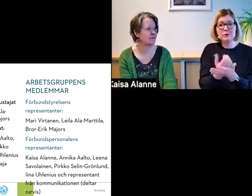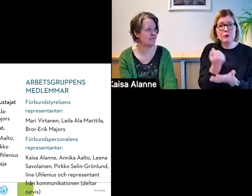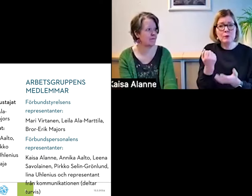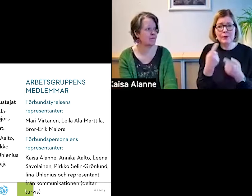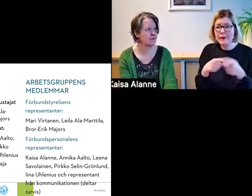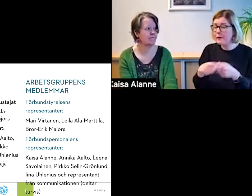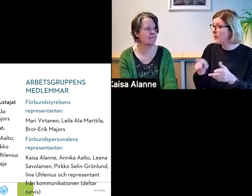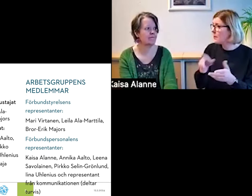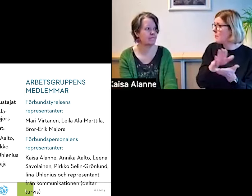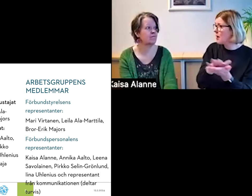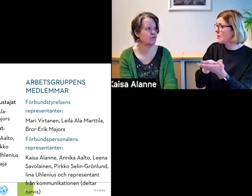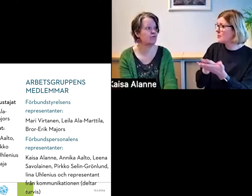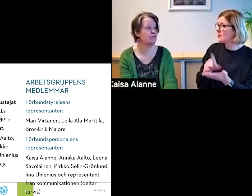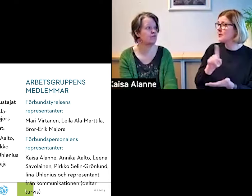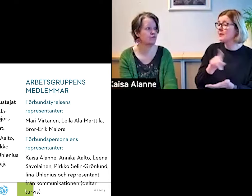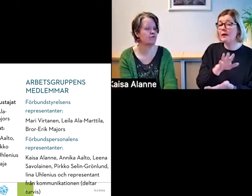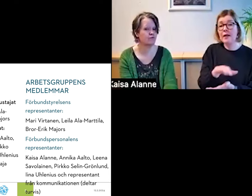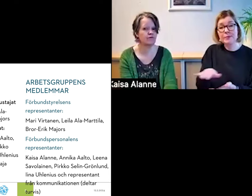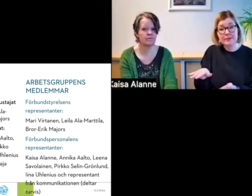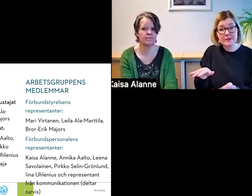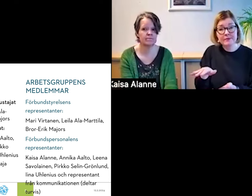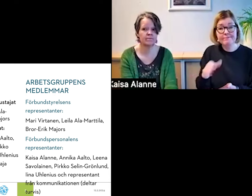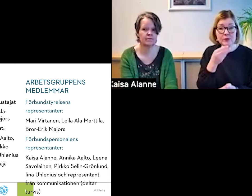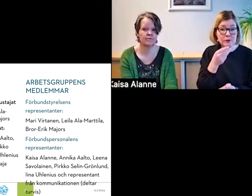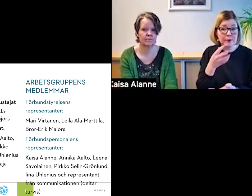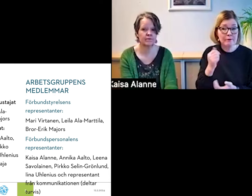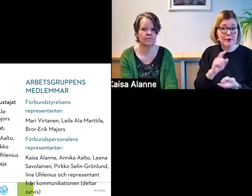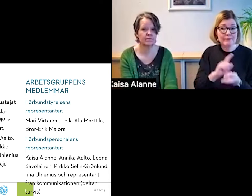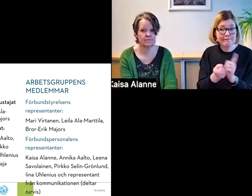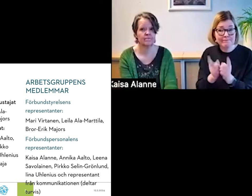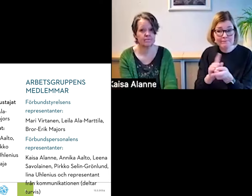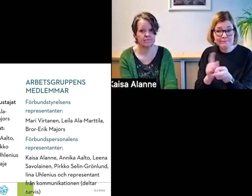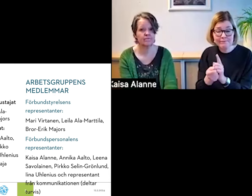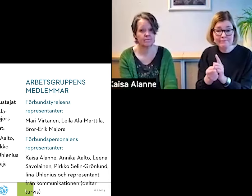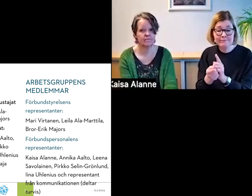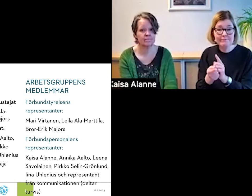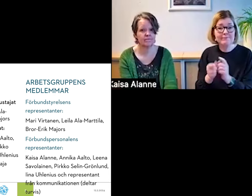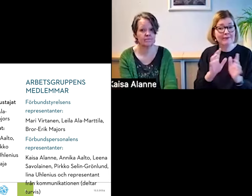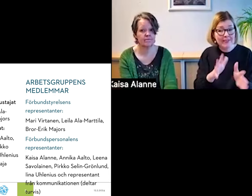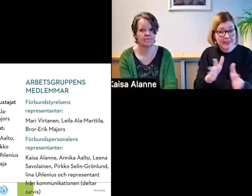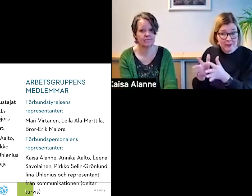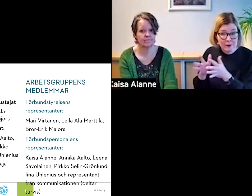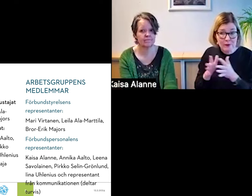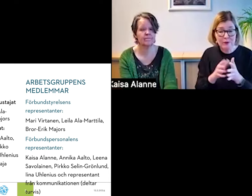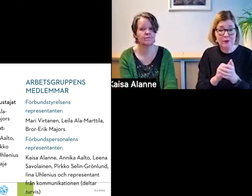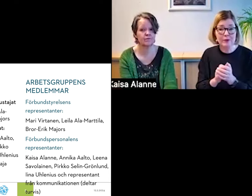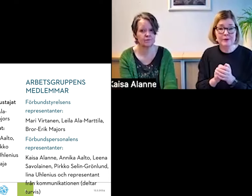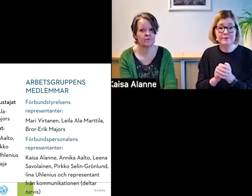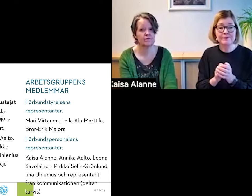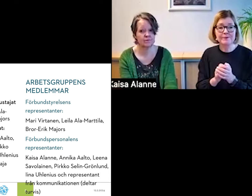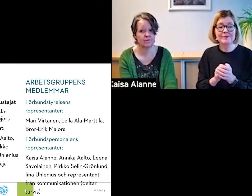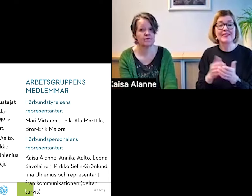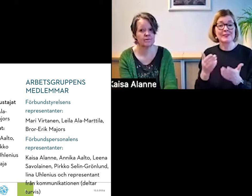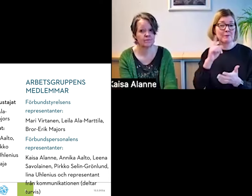toive siihen, että millä tavalla lapset ja nuoret voisivat tavata toisiaan